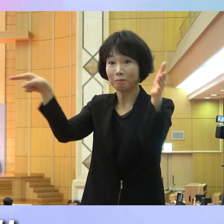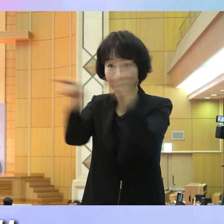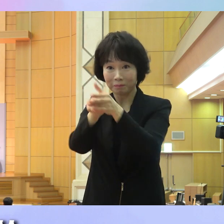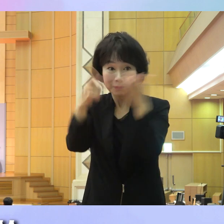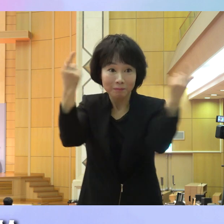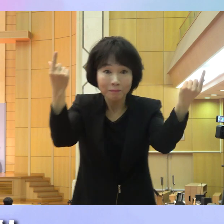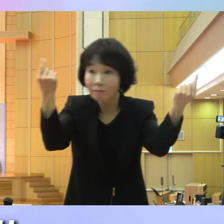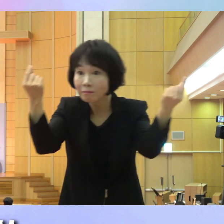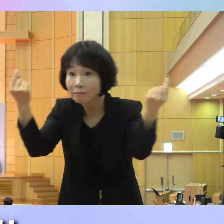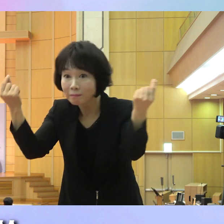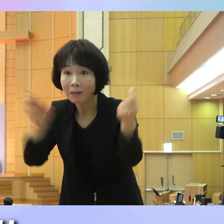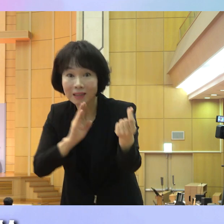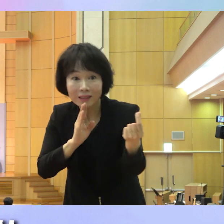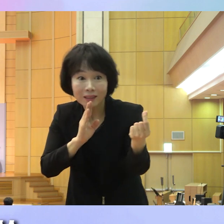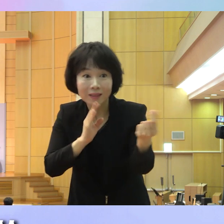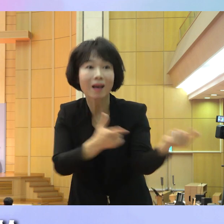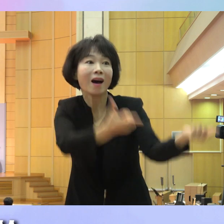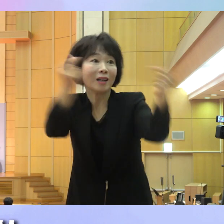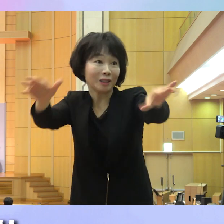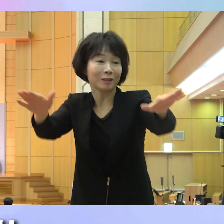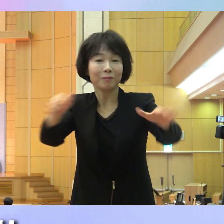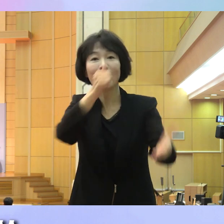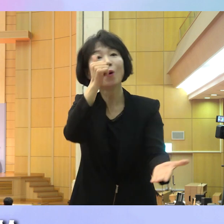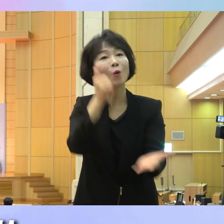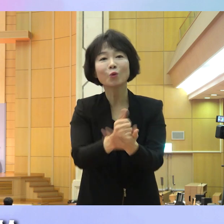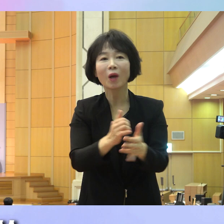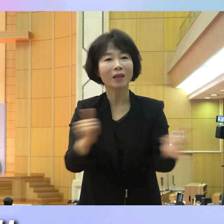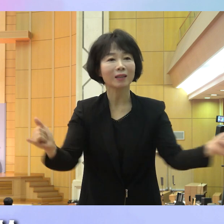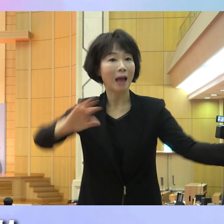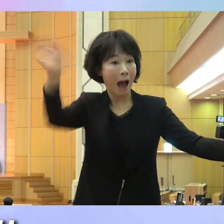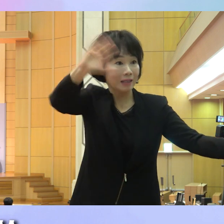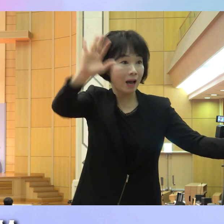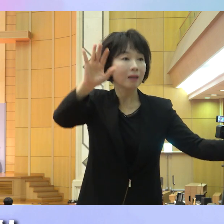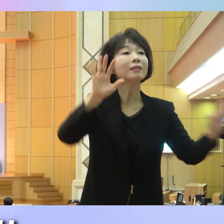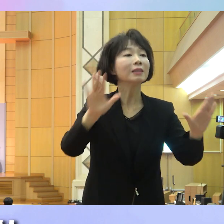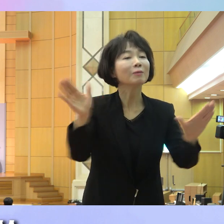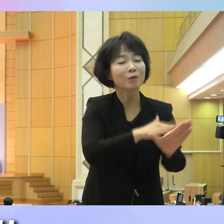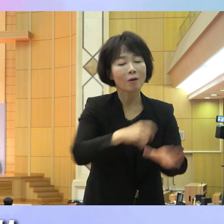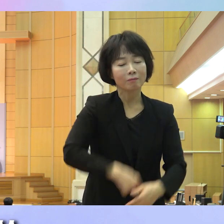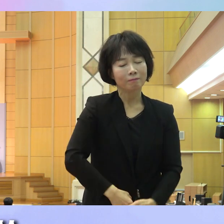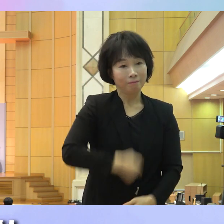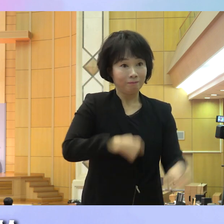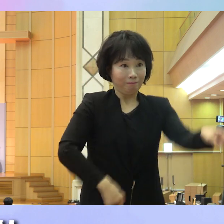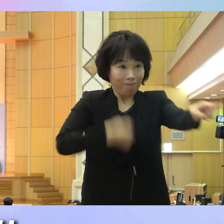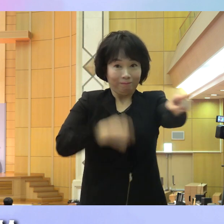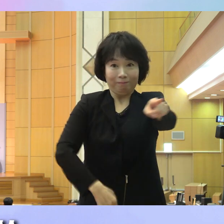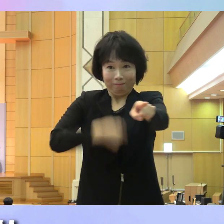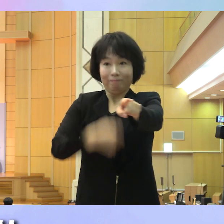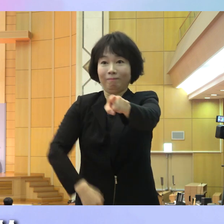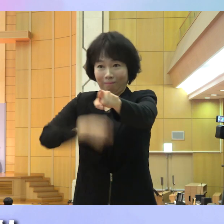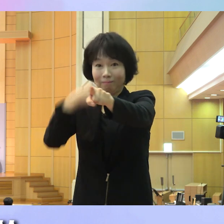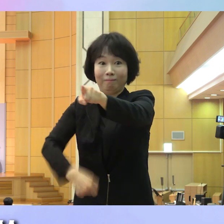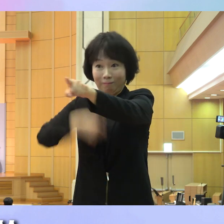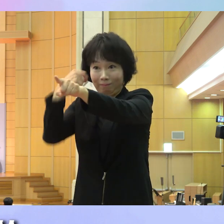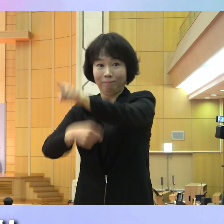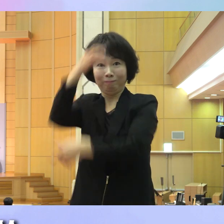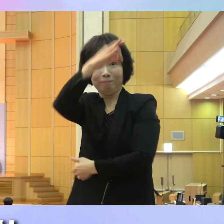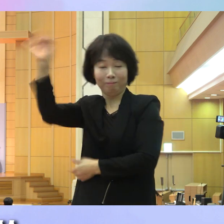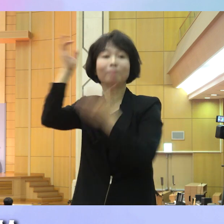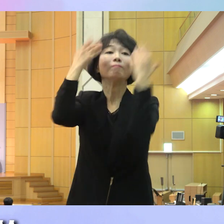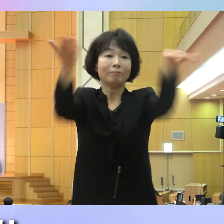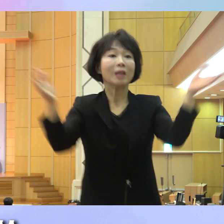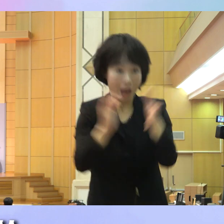한 사람도 빠짐없이 다 이젠 죄인이 아니라 의인이라고 주님께서 인정해 주시는 것입니다. 그